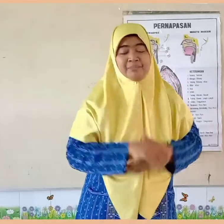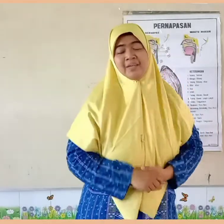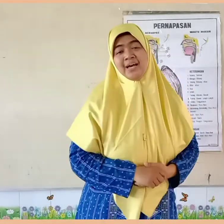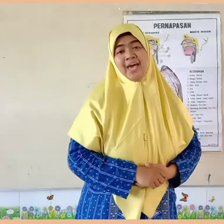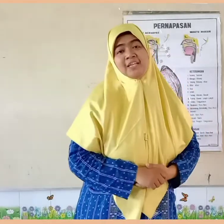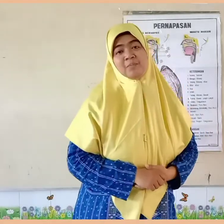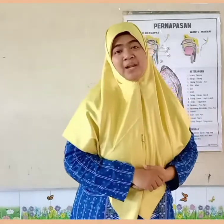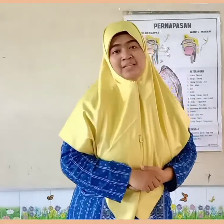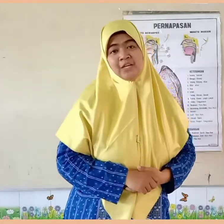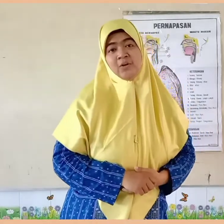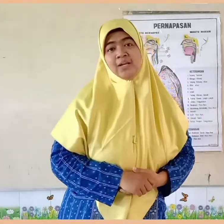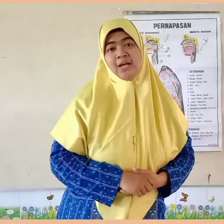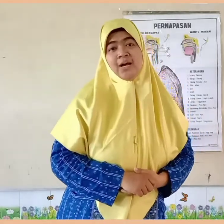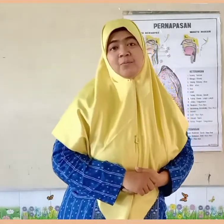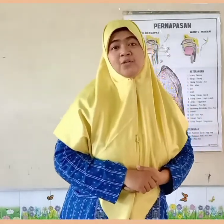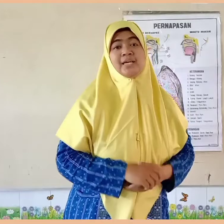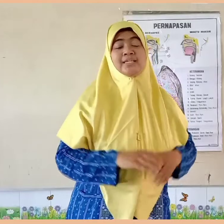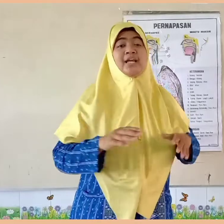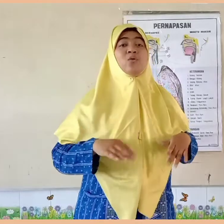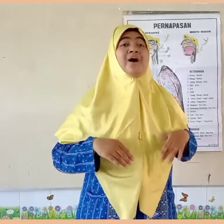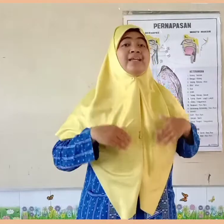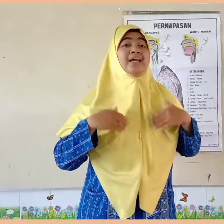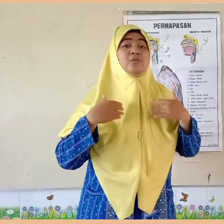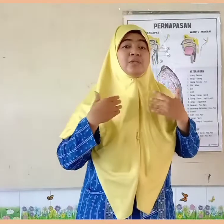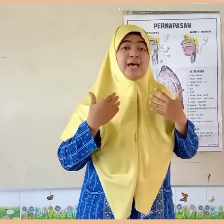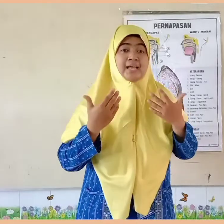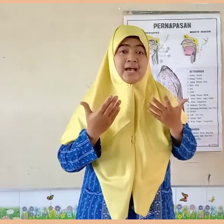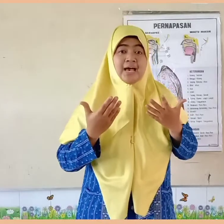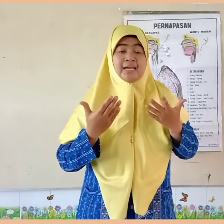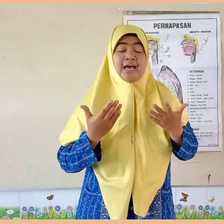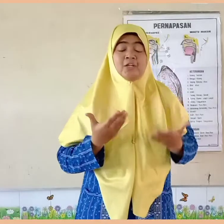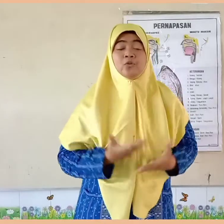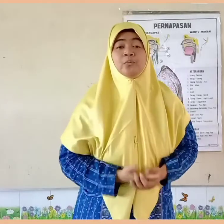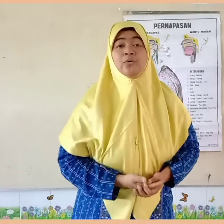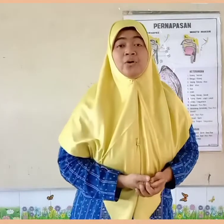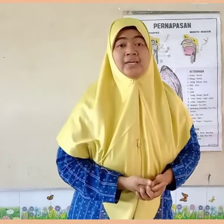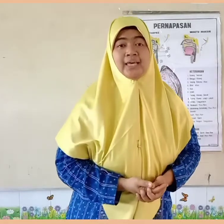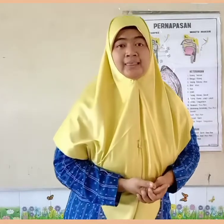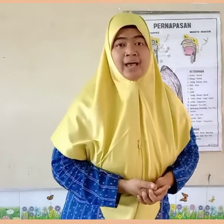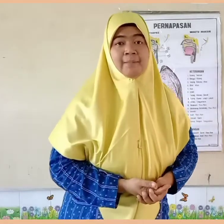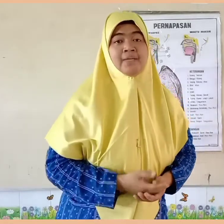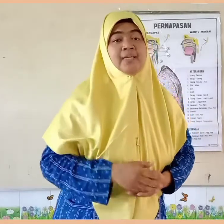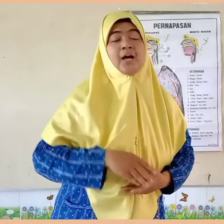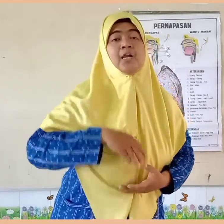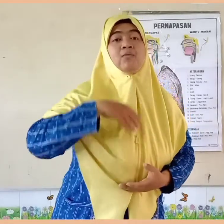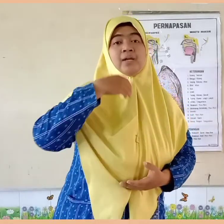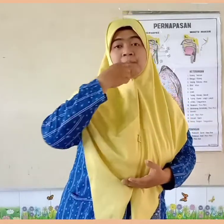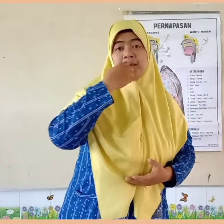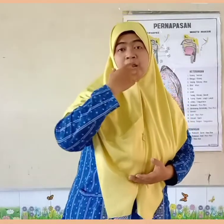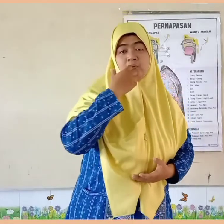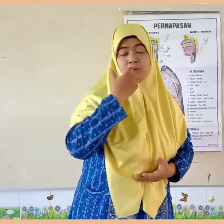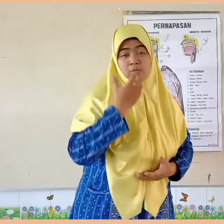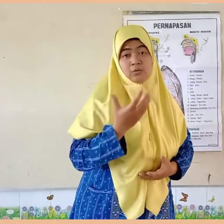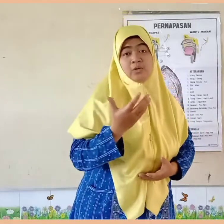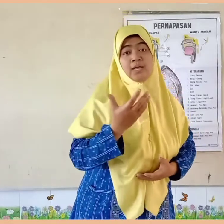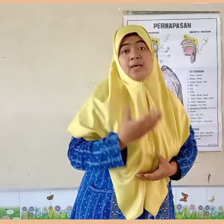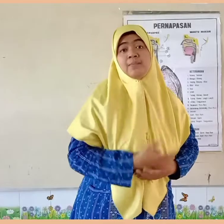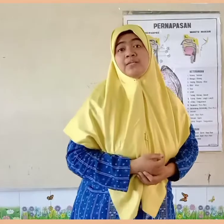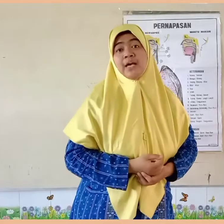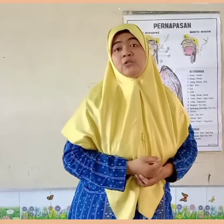Nah, ekspirasi itu adalah proses keluarnya udara dari tubuh kita. Bisa keluar melalui mulut, bisa